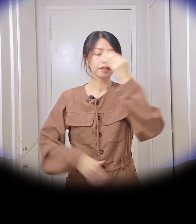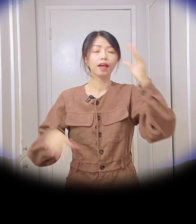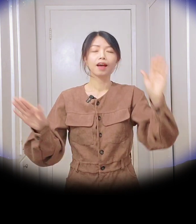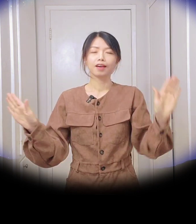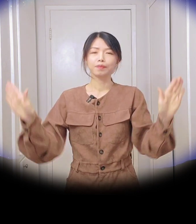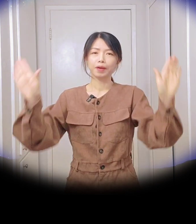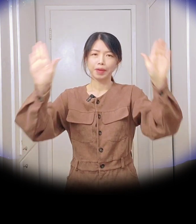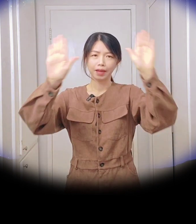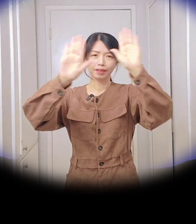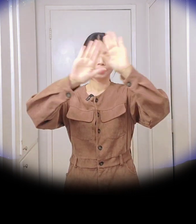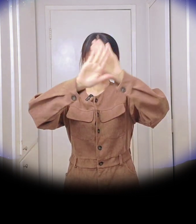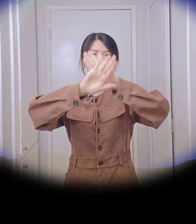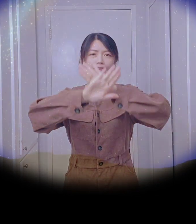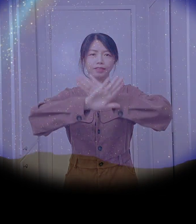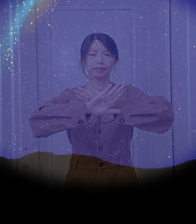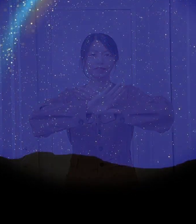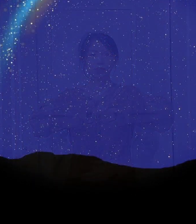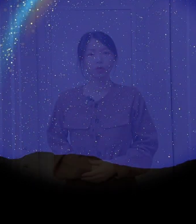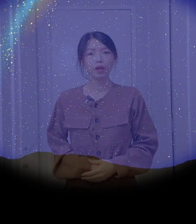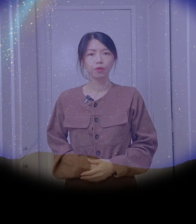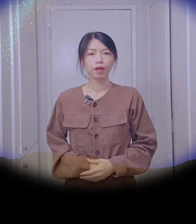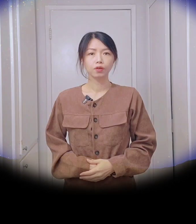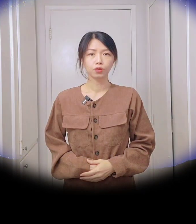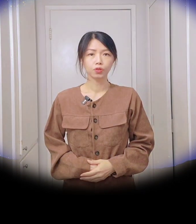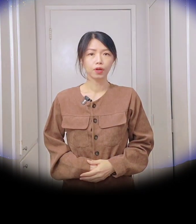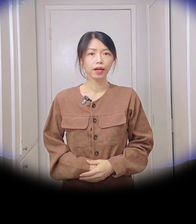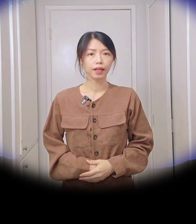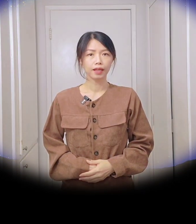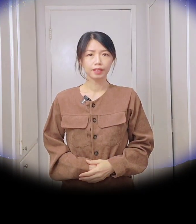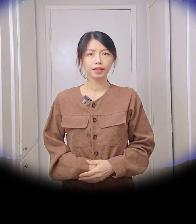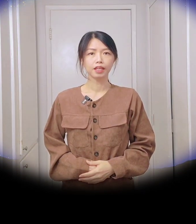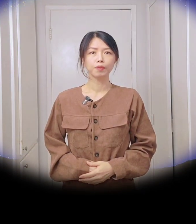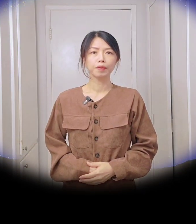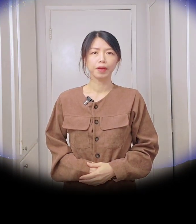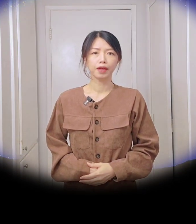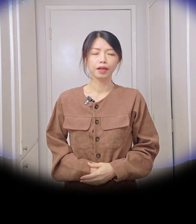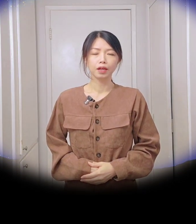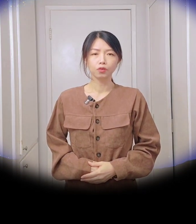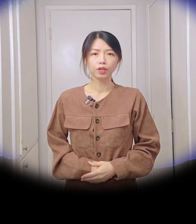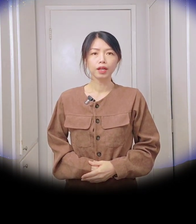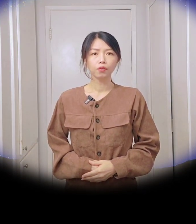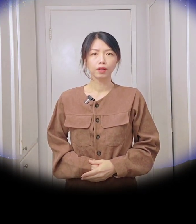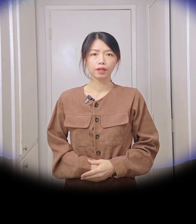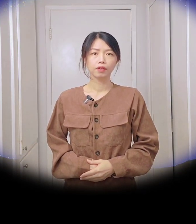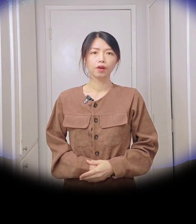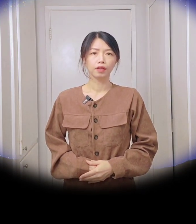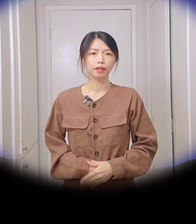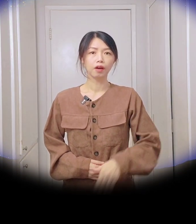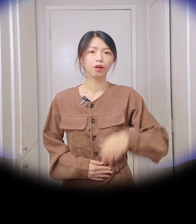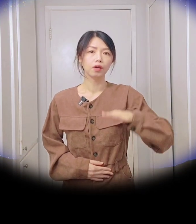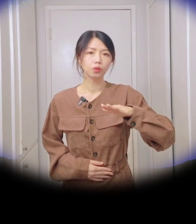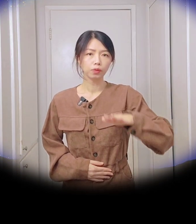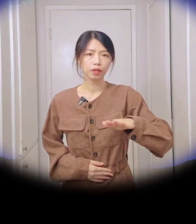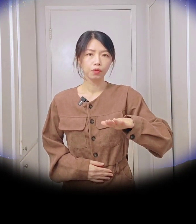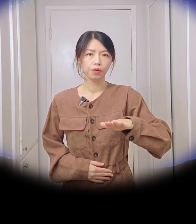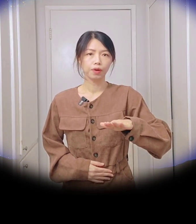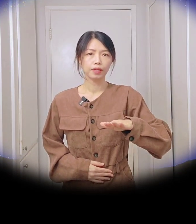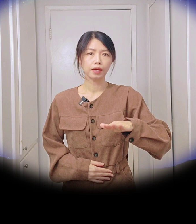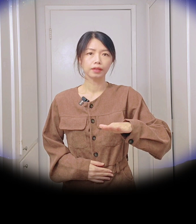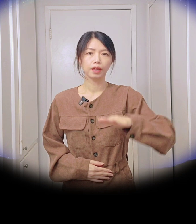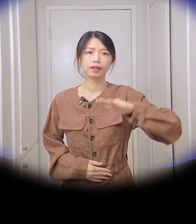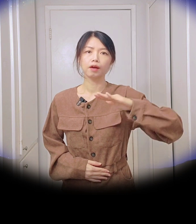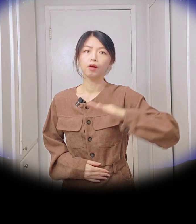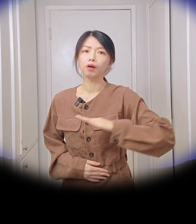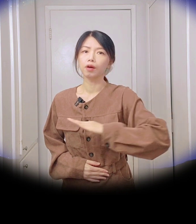거룩한 밤에. 우리를 위해 구주가 나신 이 밤에. 우리라고 한 뒤의 수어는요. 손등이 위로